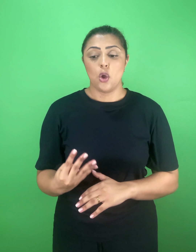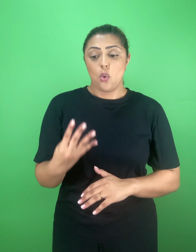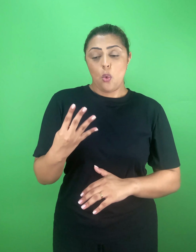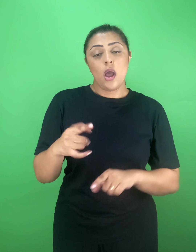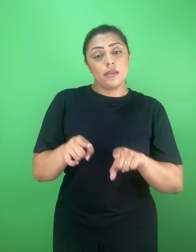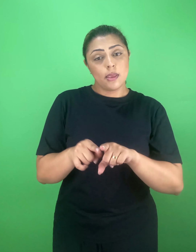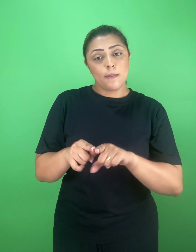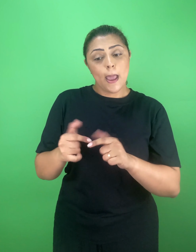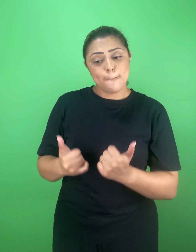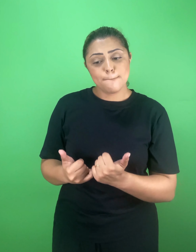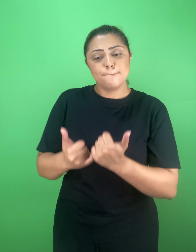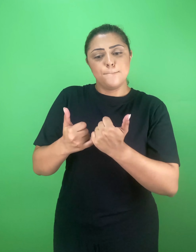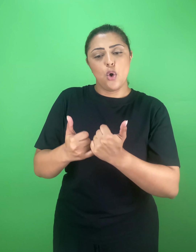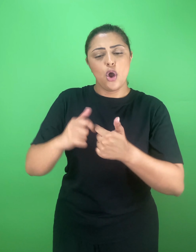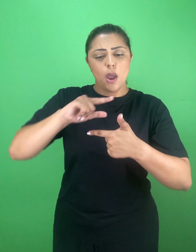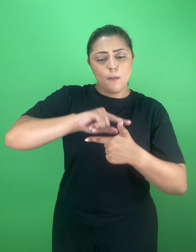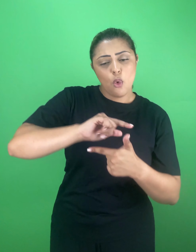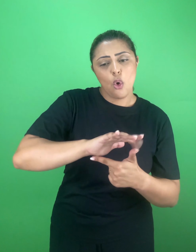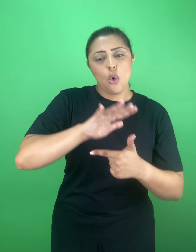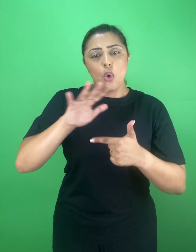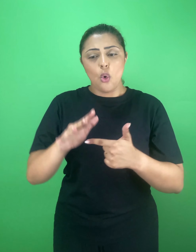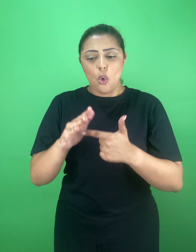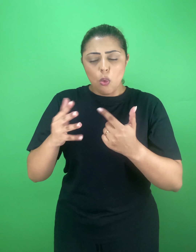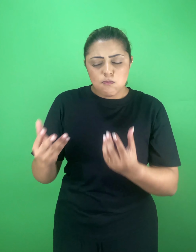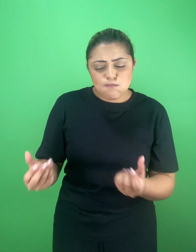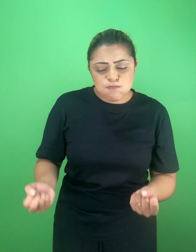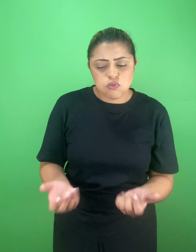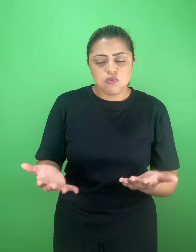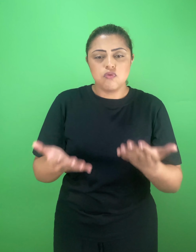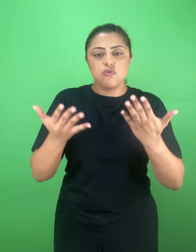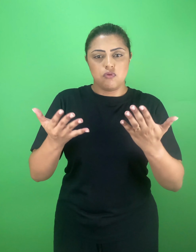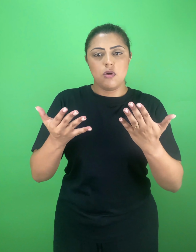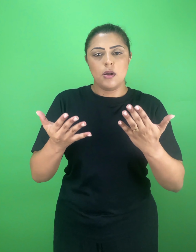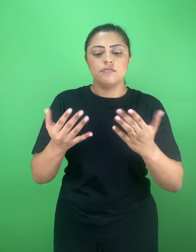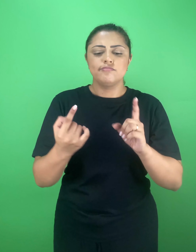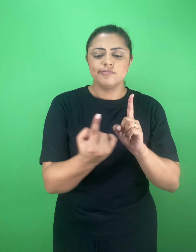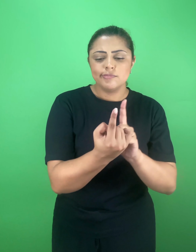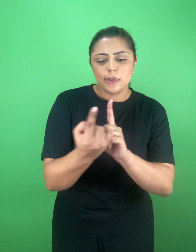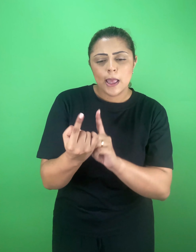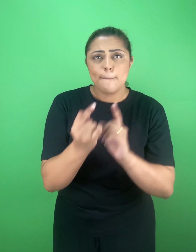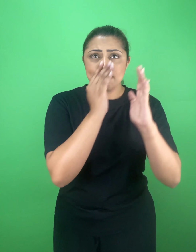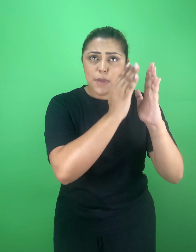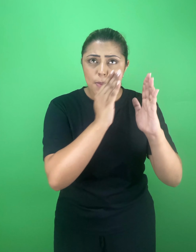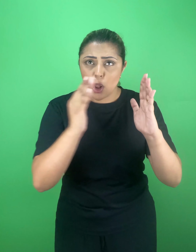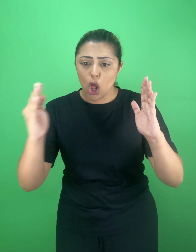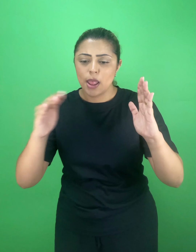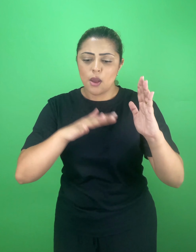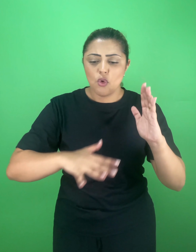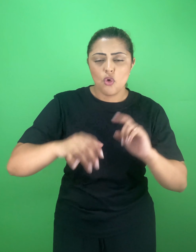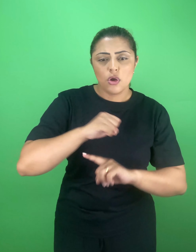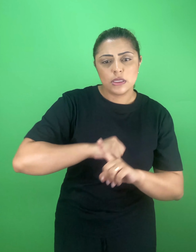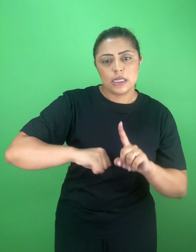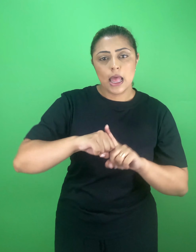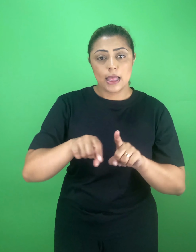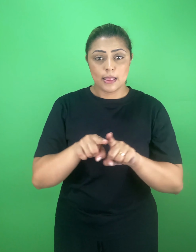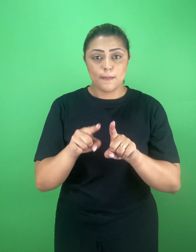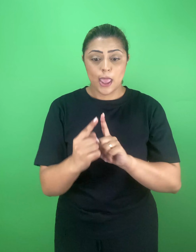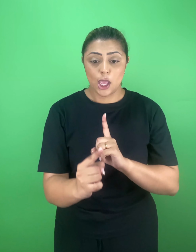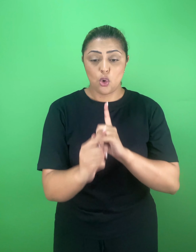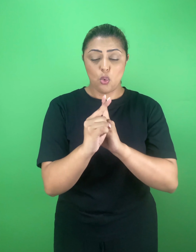modernização e qualificação dos espaços e serviços em bibliotecas comunitárias e pontos de leitura, ampliando o acesso